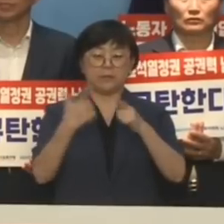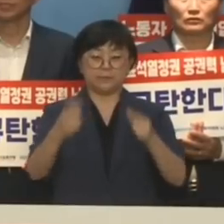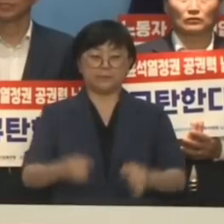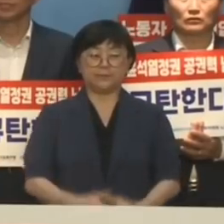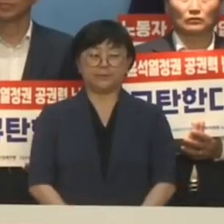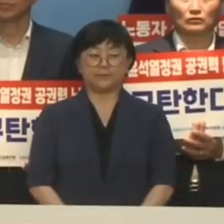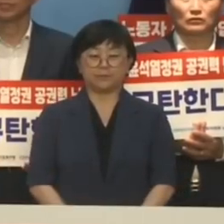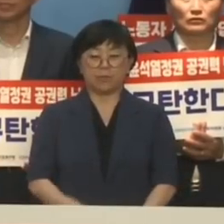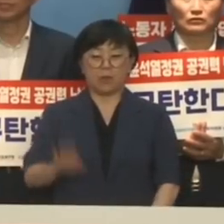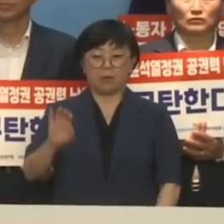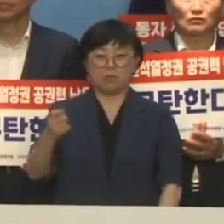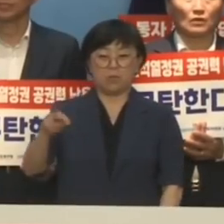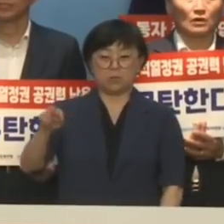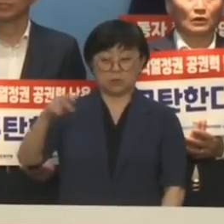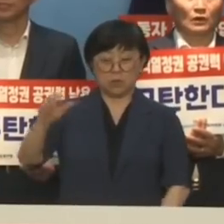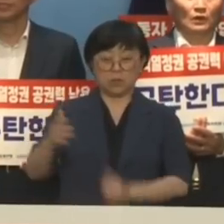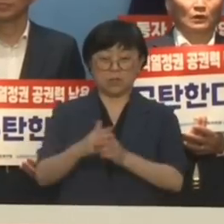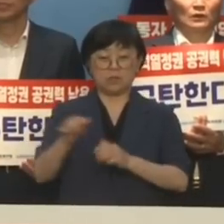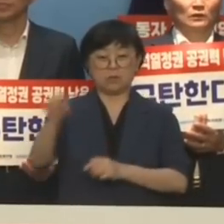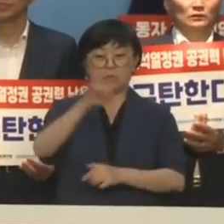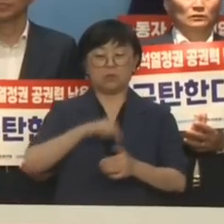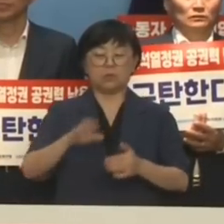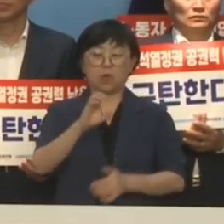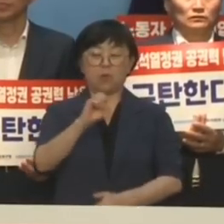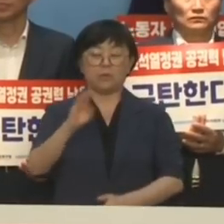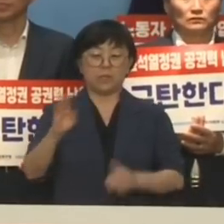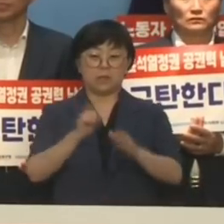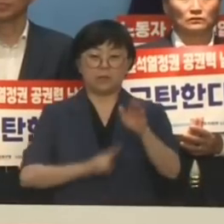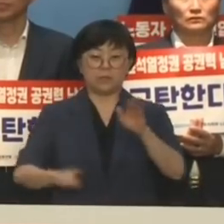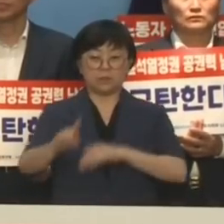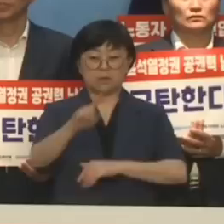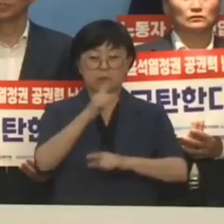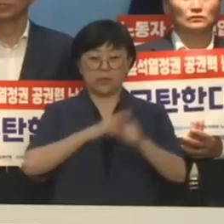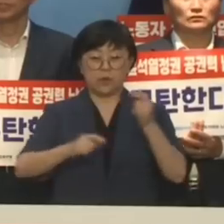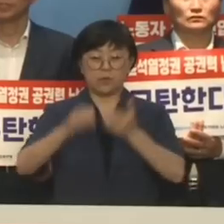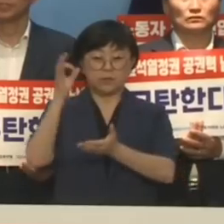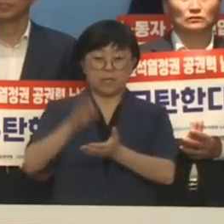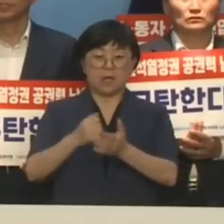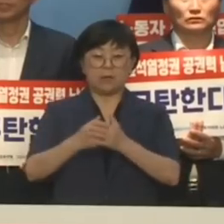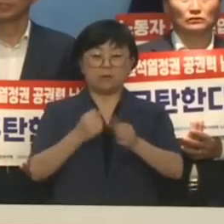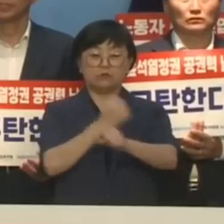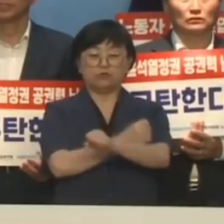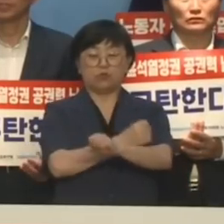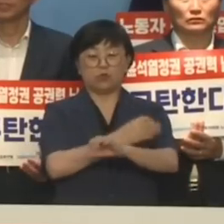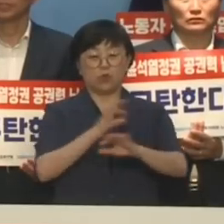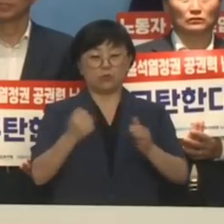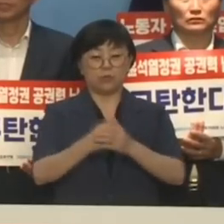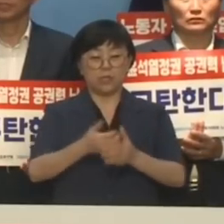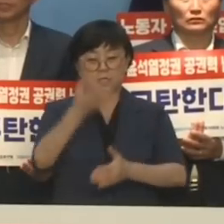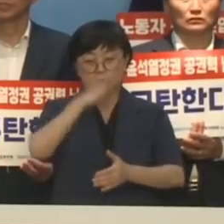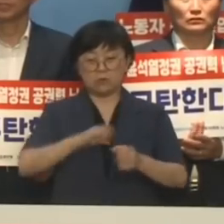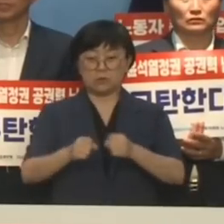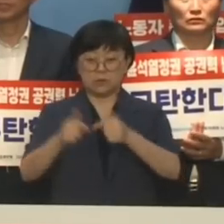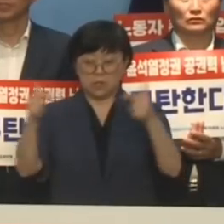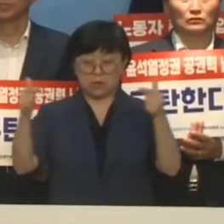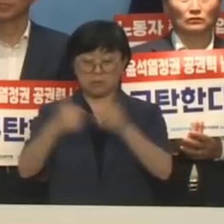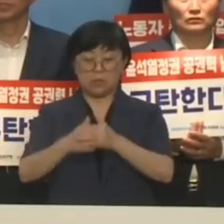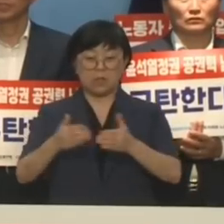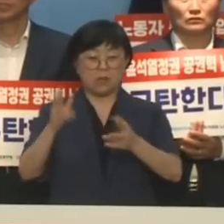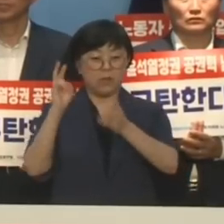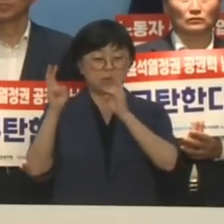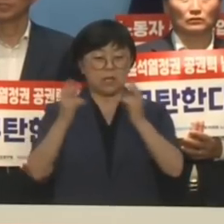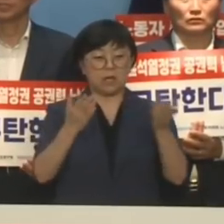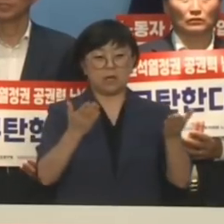마찬가지입니다. 포스코는 이들 포스코 OB들을 앞세워 보다 저렴한 인건비로 이윤을 극대화하면서도